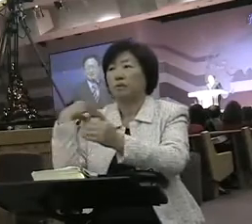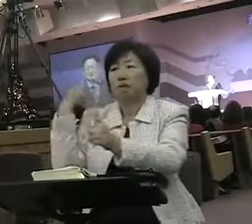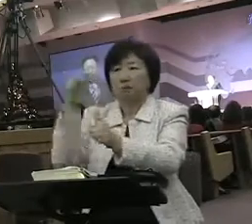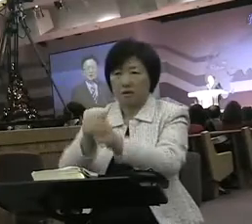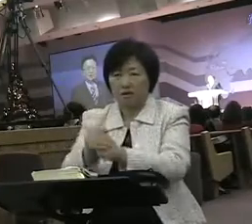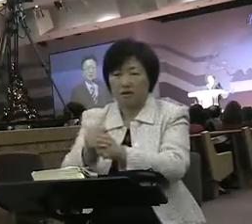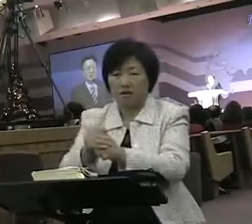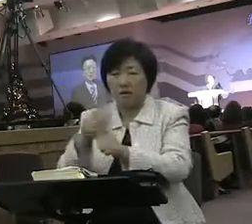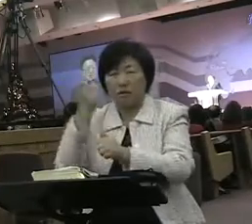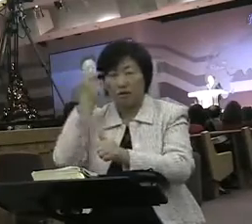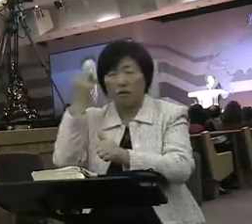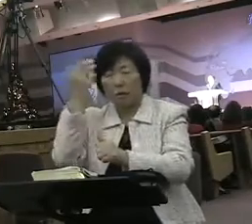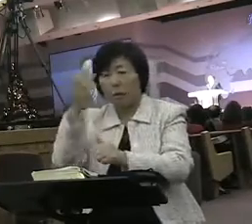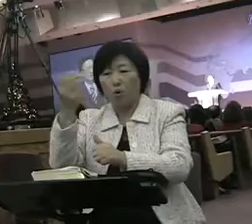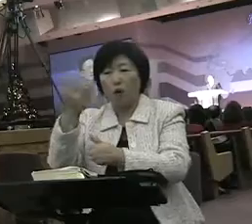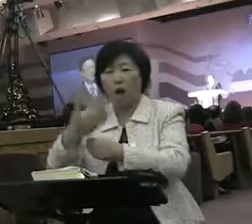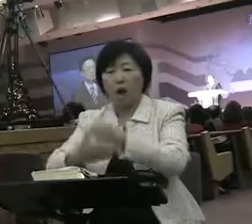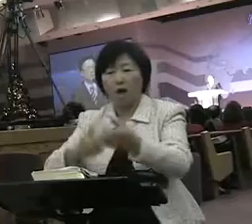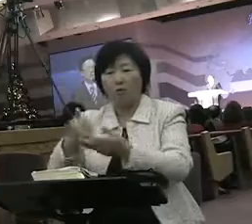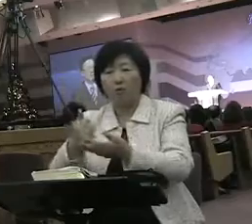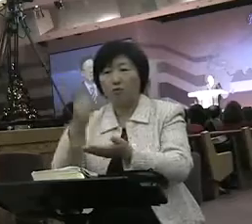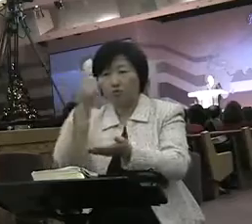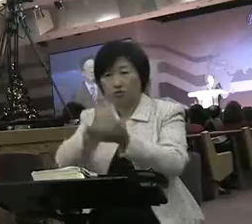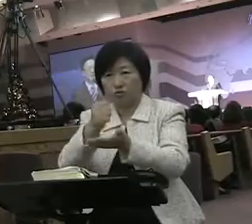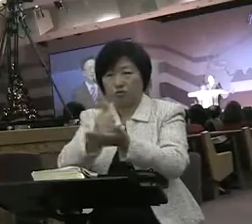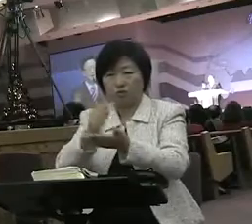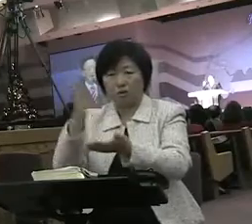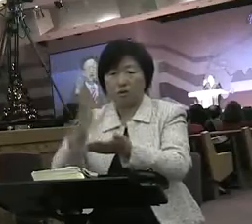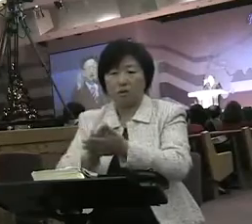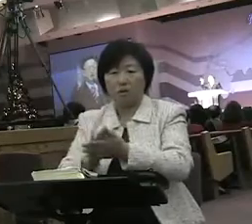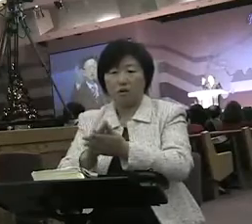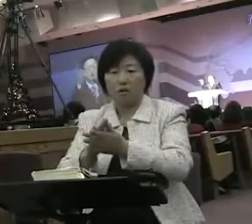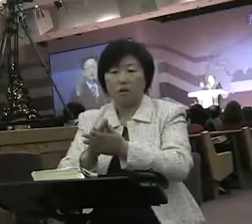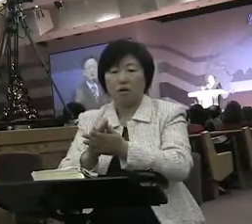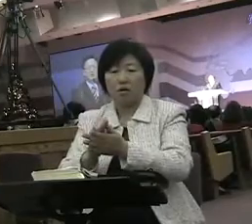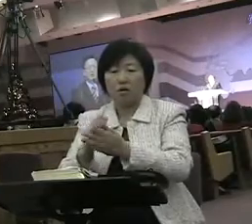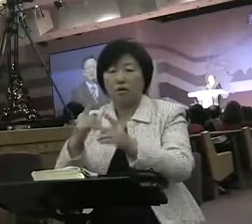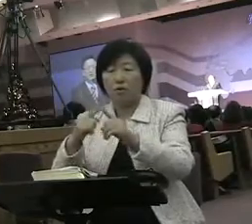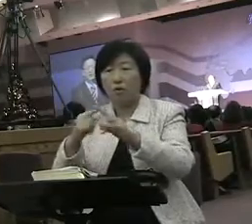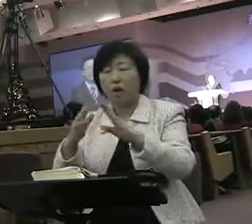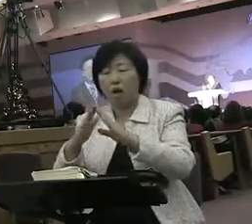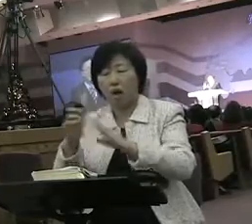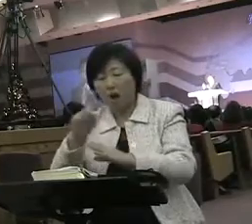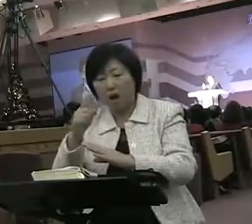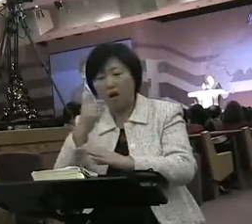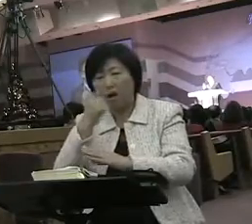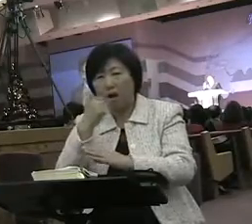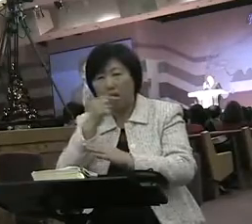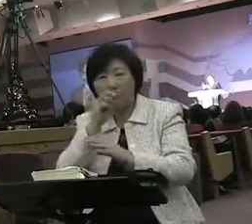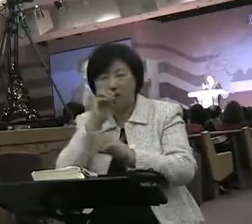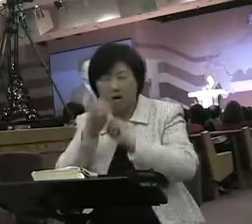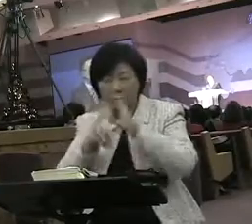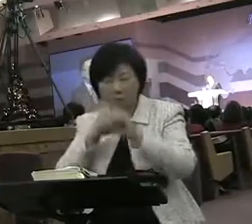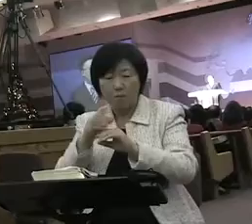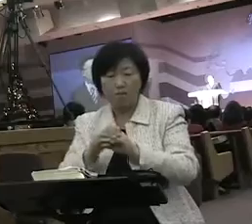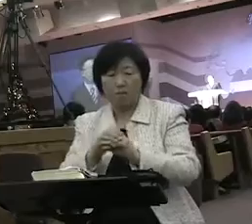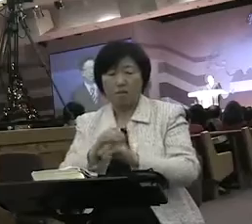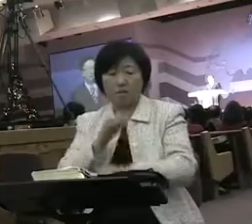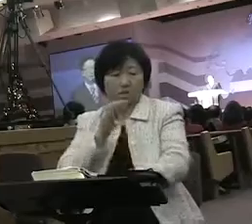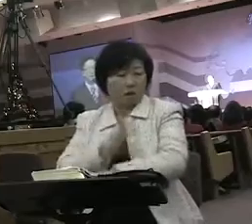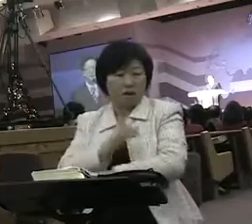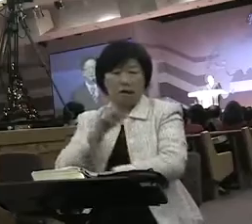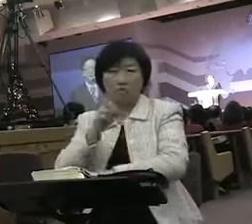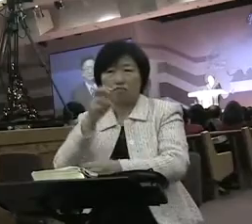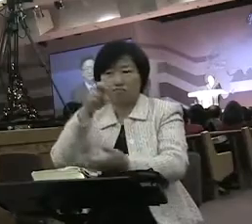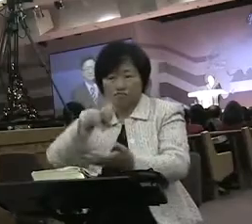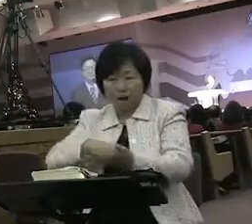성령 하나님께서 주인 되시는 그 교회를 우리가 아무리 입술로 고백한들 단 한 번의 무릎의 무게만큼은 안